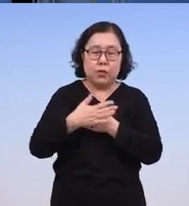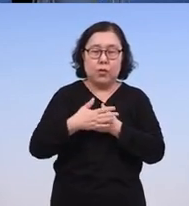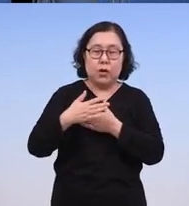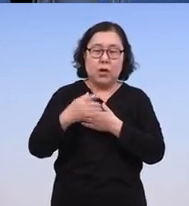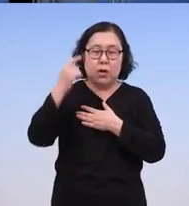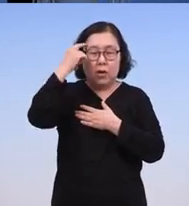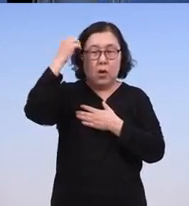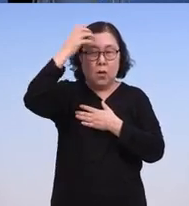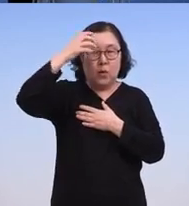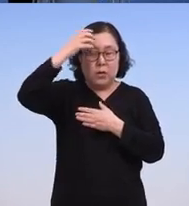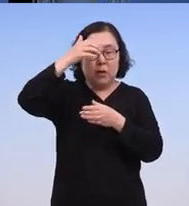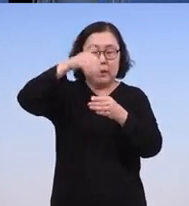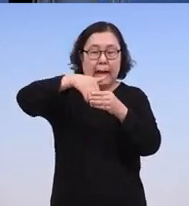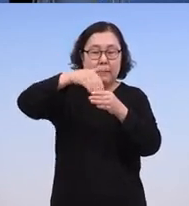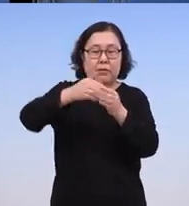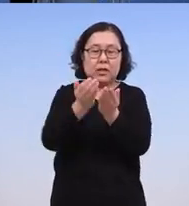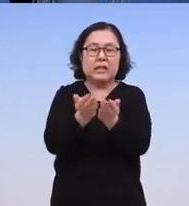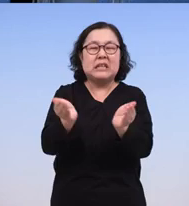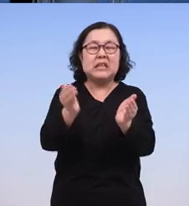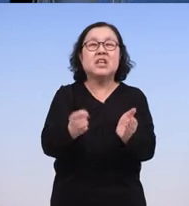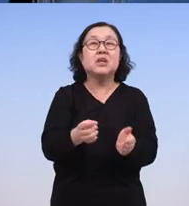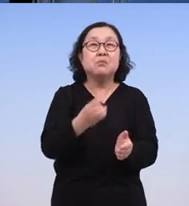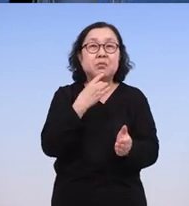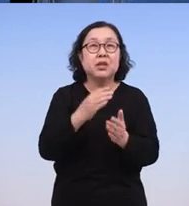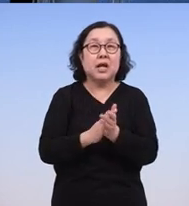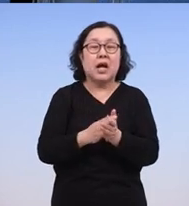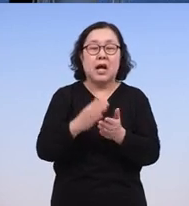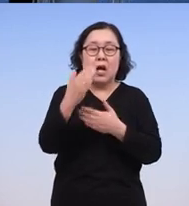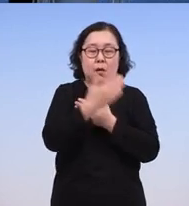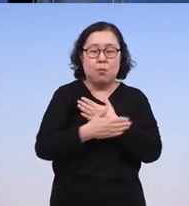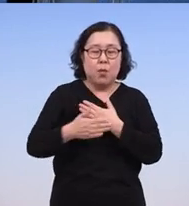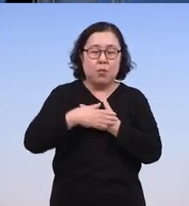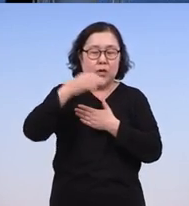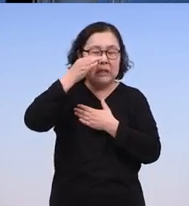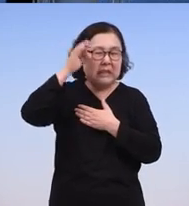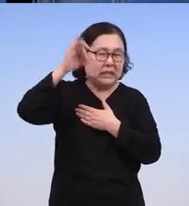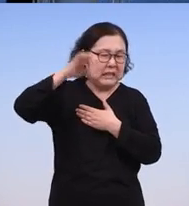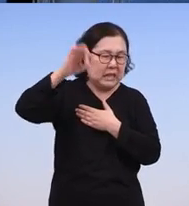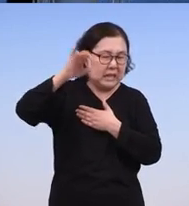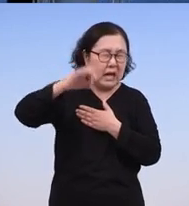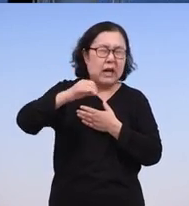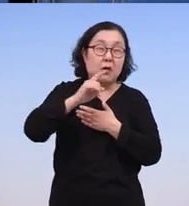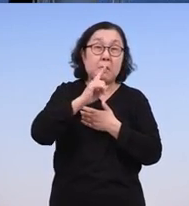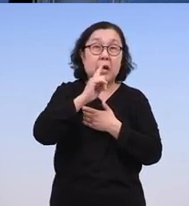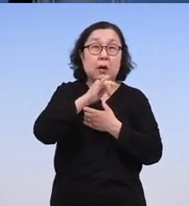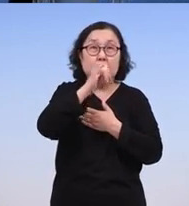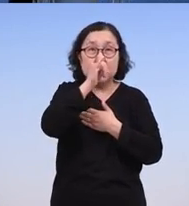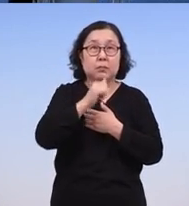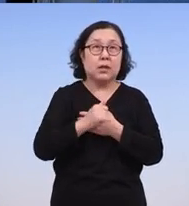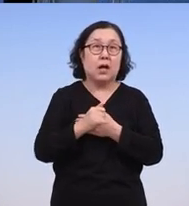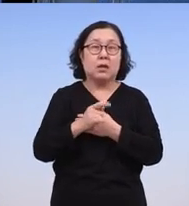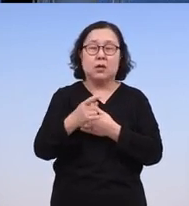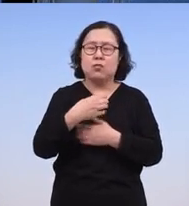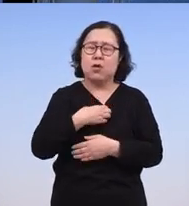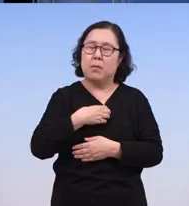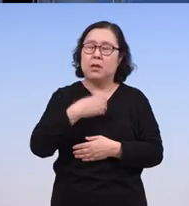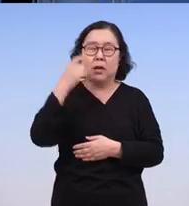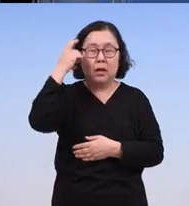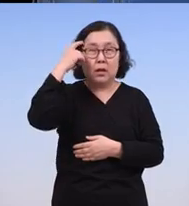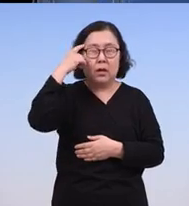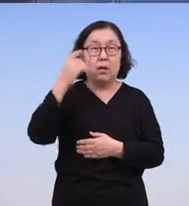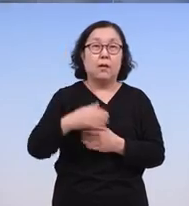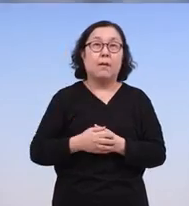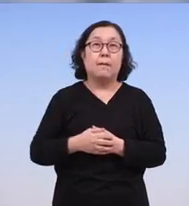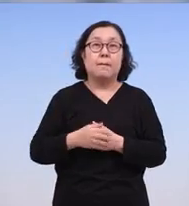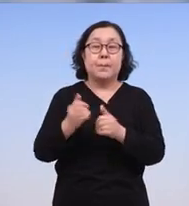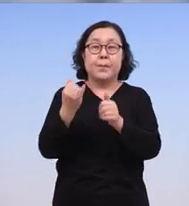몸은 영혼을 감싸는 껍데기에 불과하다. 몸은 별로 경시하는, 이걸 지금 설명하는데 이게 왜 위험한